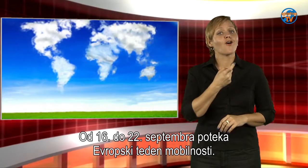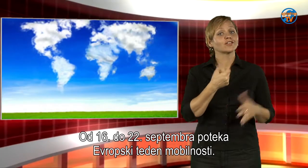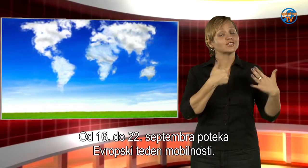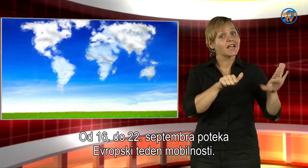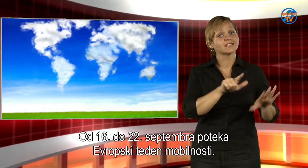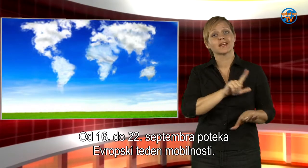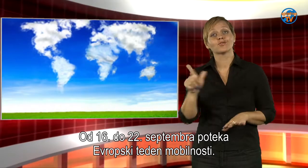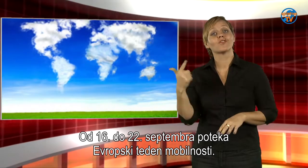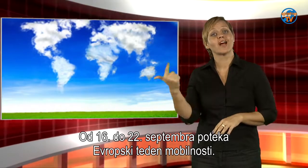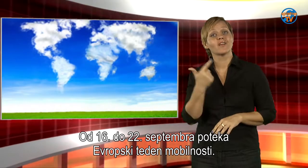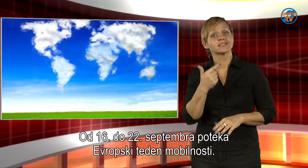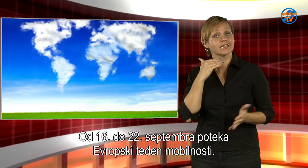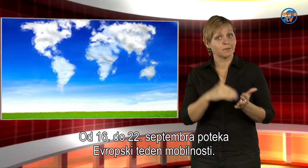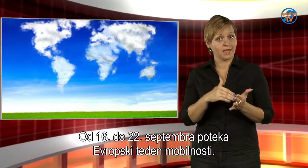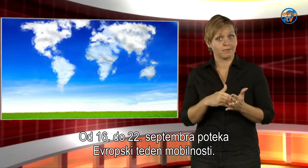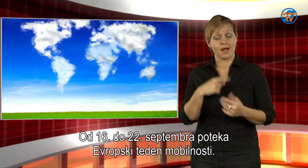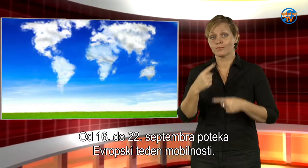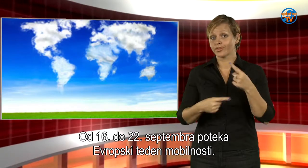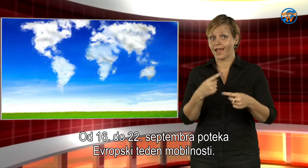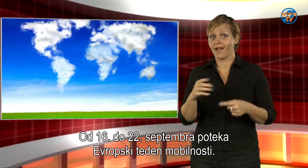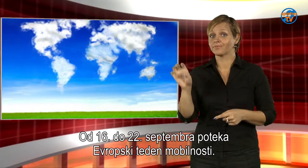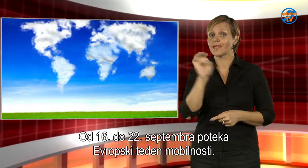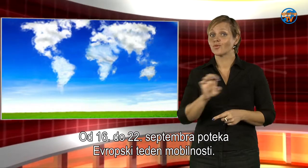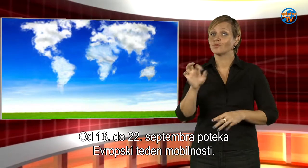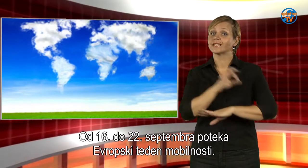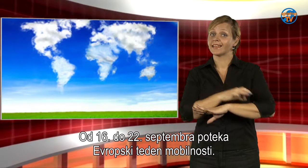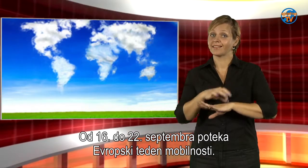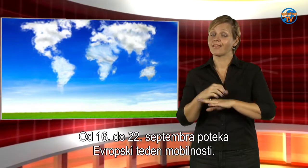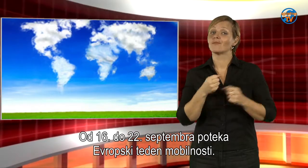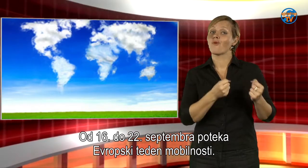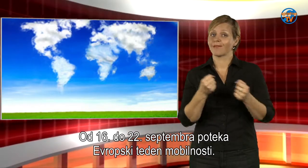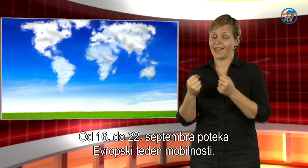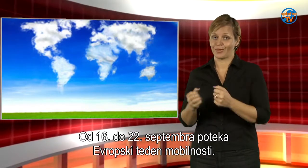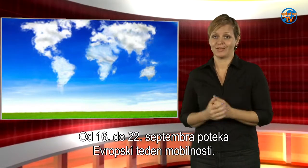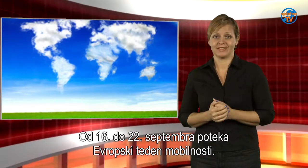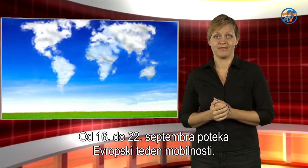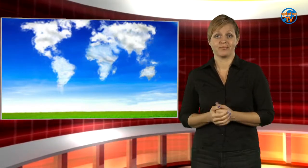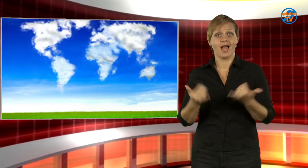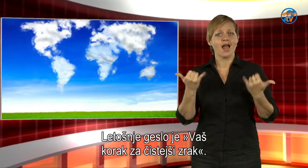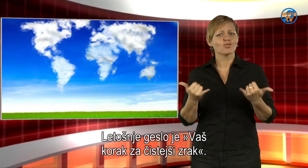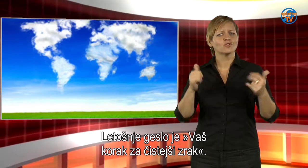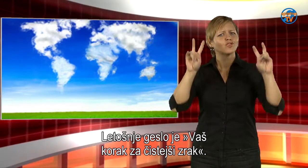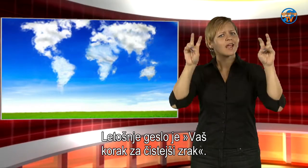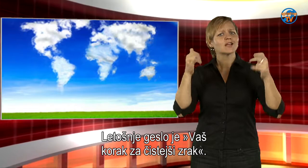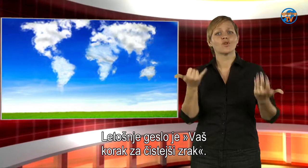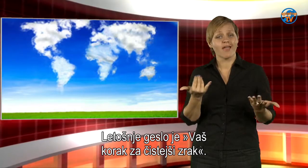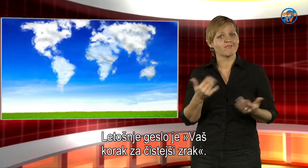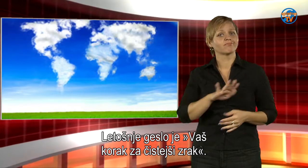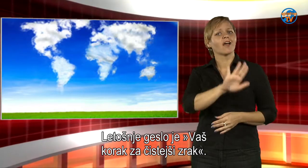Od 16. do 22. septembra poteka Evropski teden mobilnosti. Letošnje geslo je